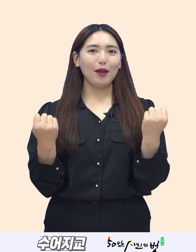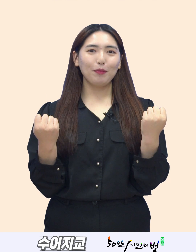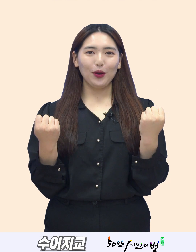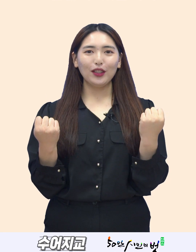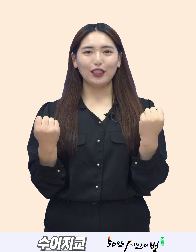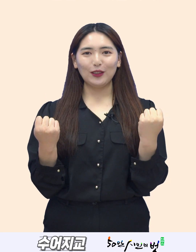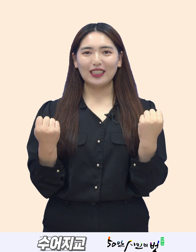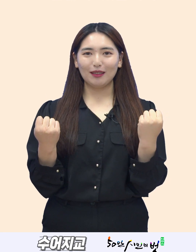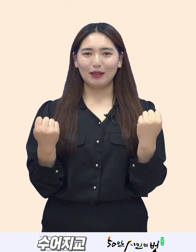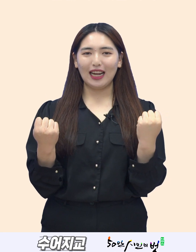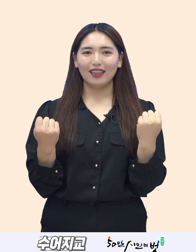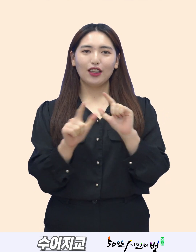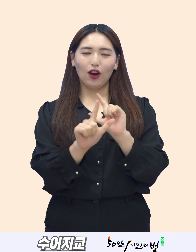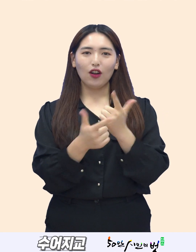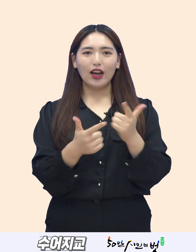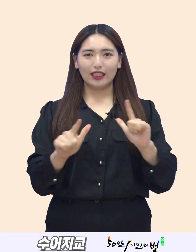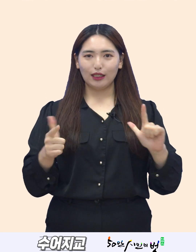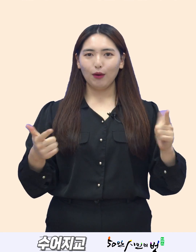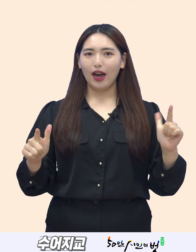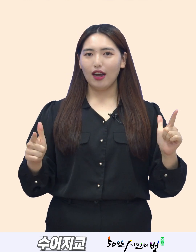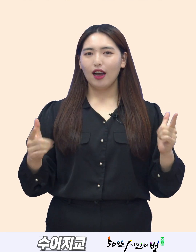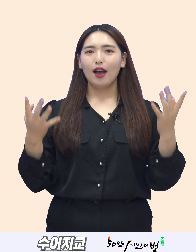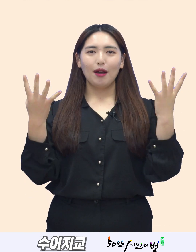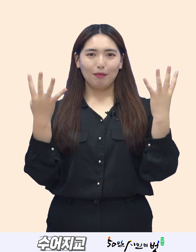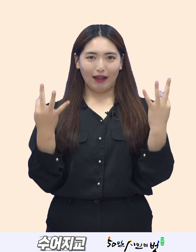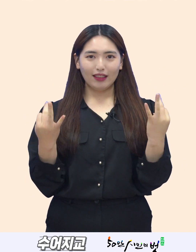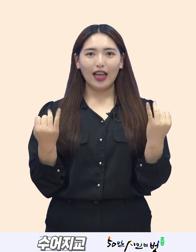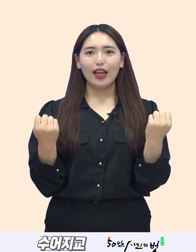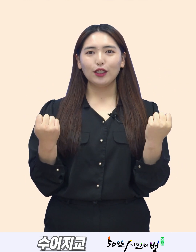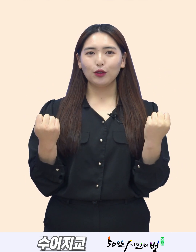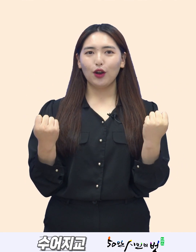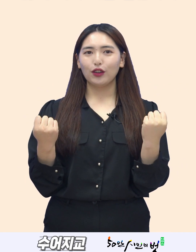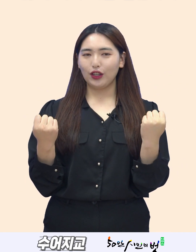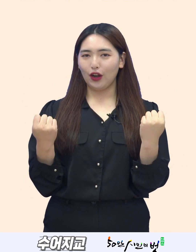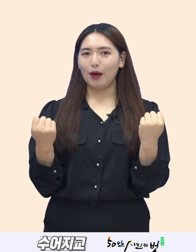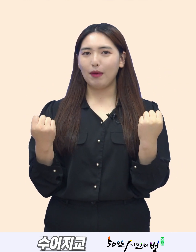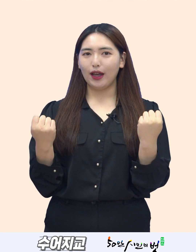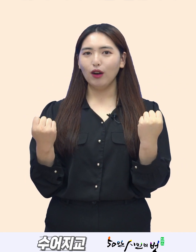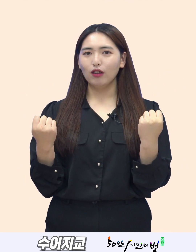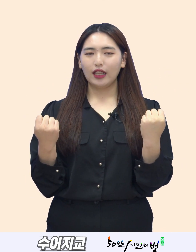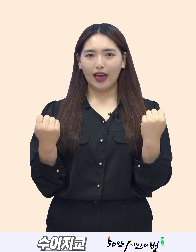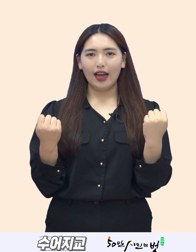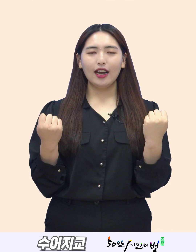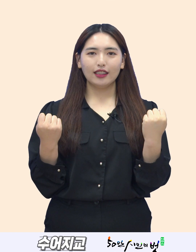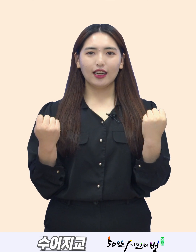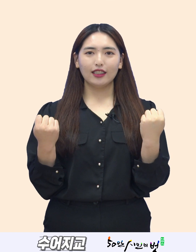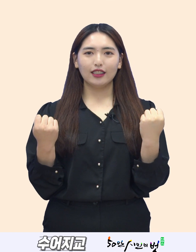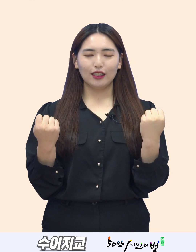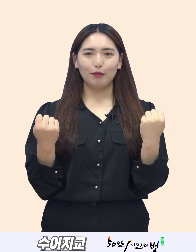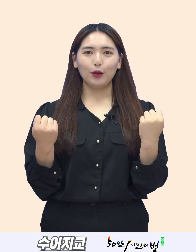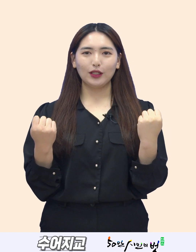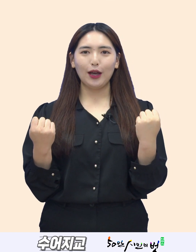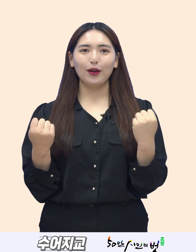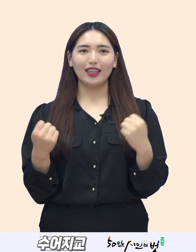이렇게 표현할 수 있습니다. 여러 가지와 많다의 수어를 결합하여 다양하다라는 의미로